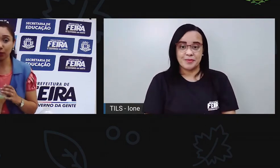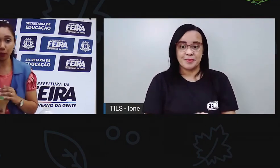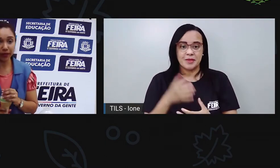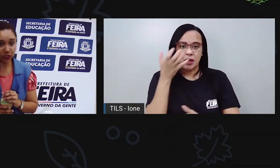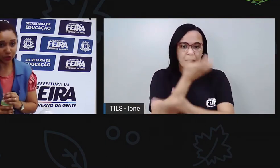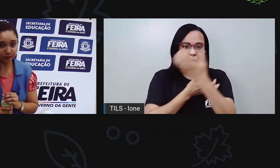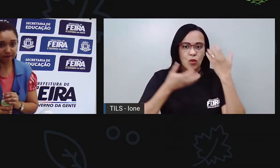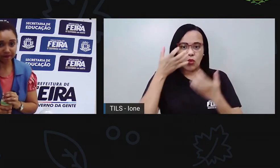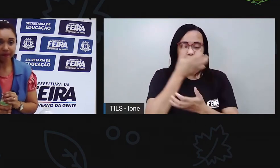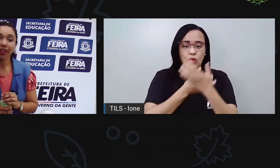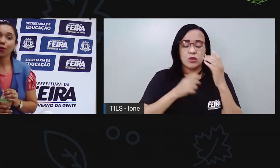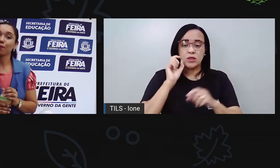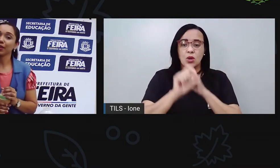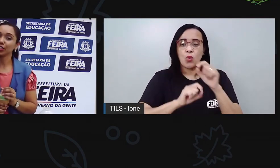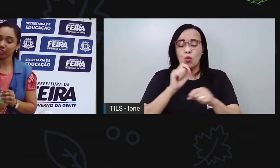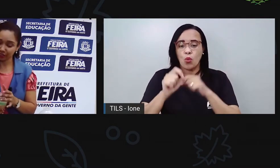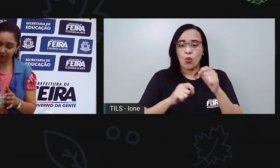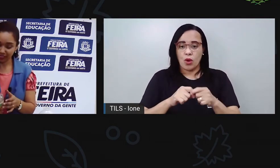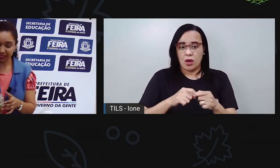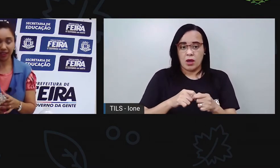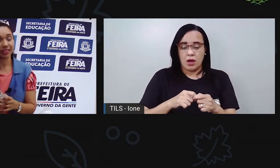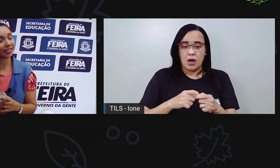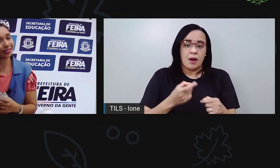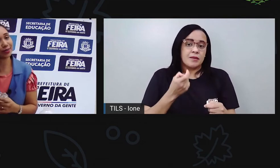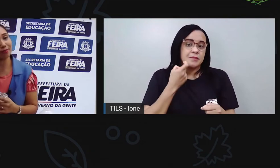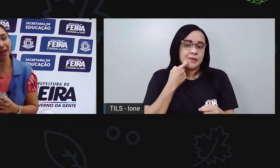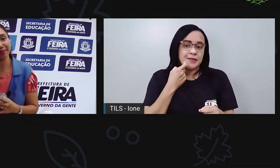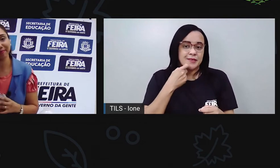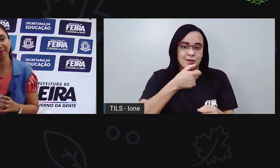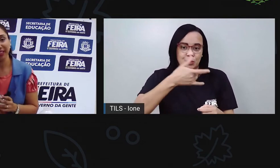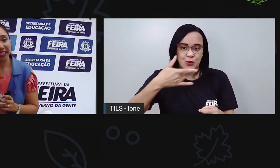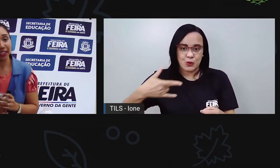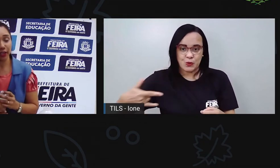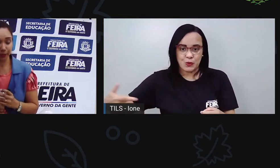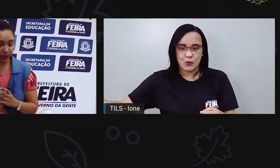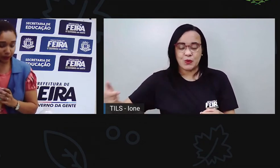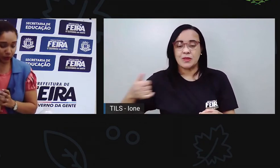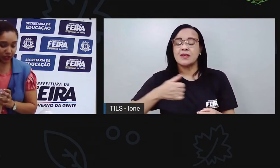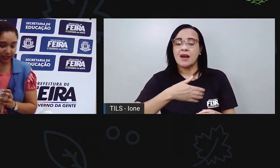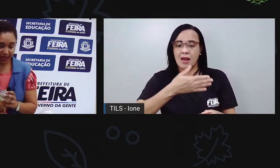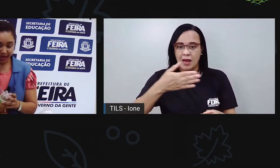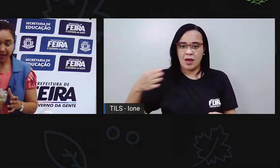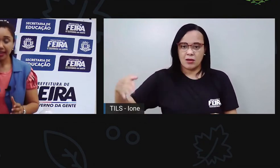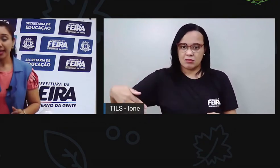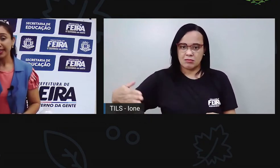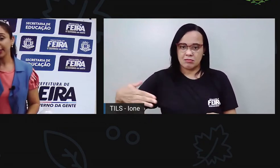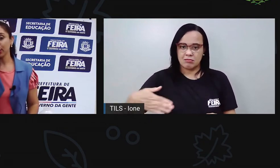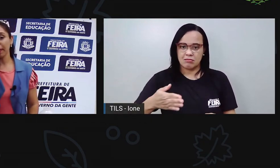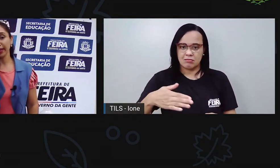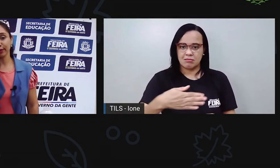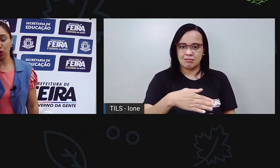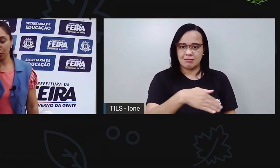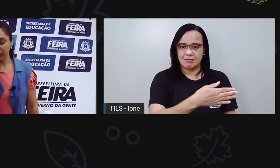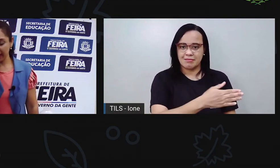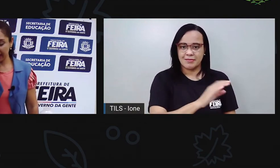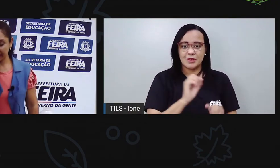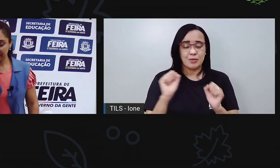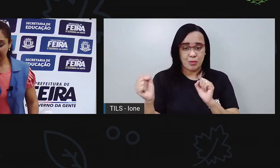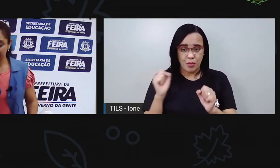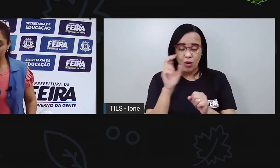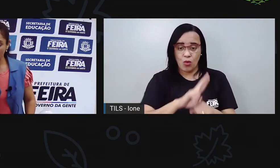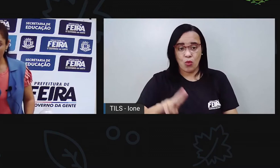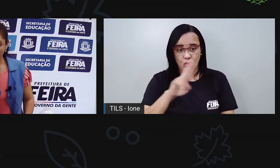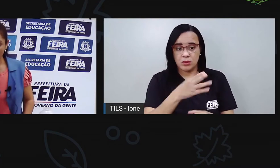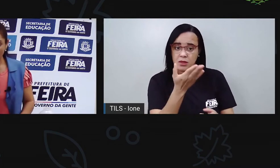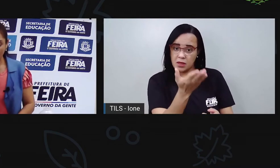fala sobre um peixinho. Um peixinho que estava dentro do mar. E nós podemos utilizar instrumentos como